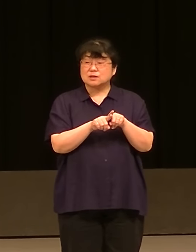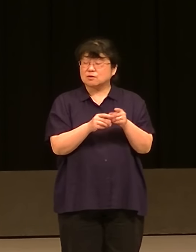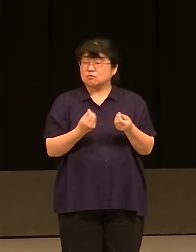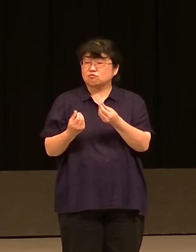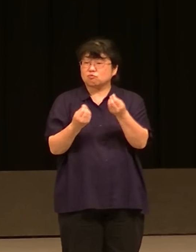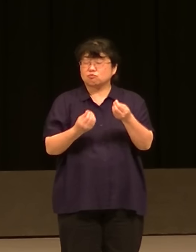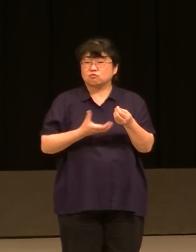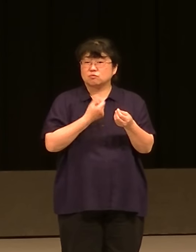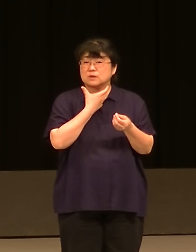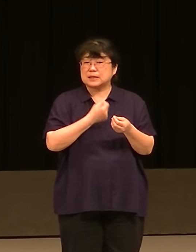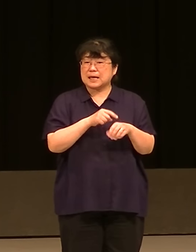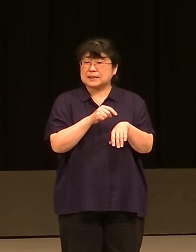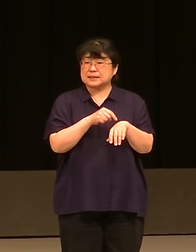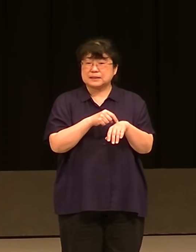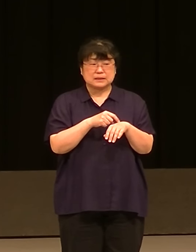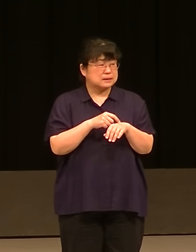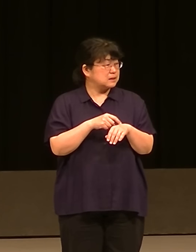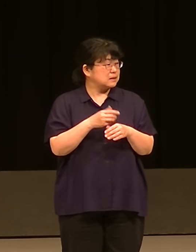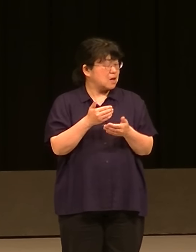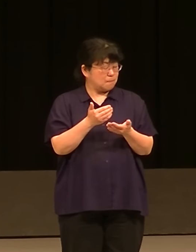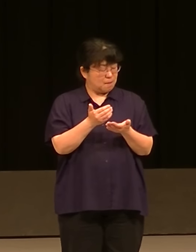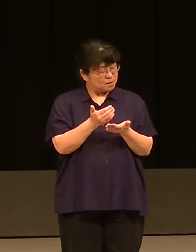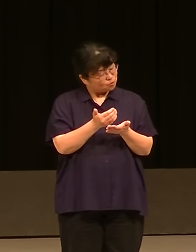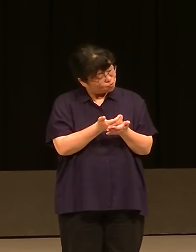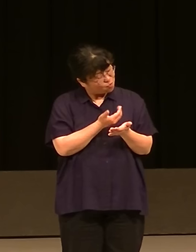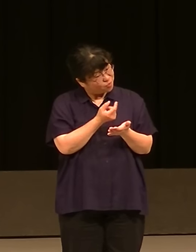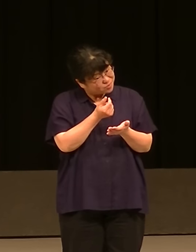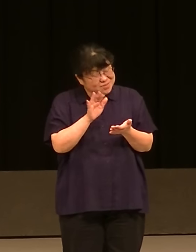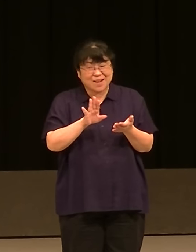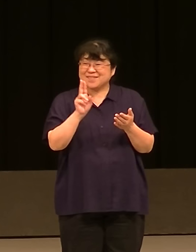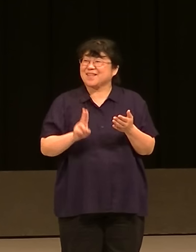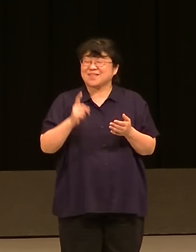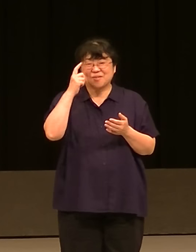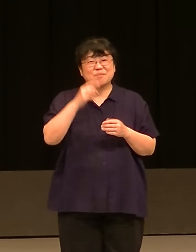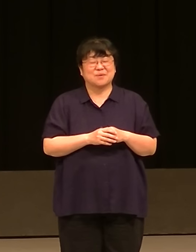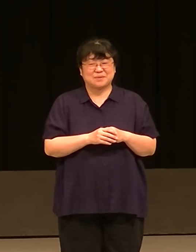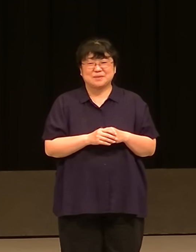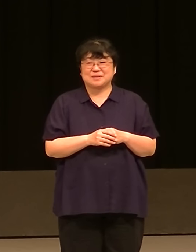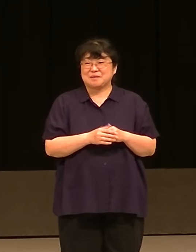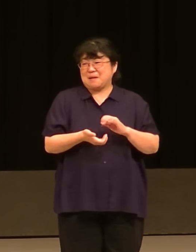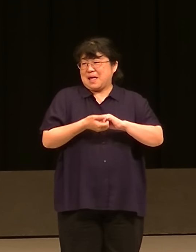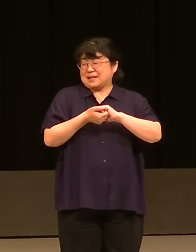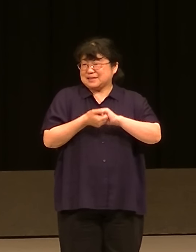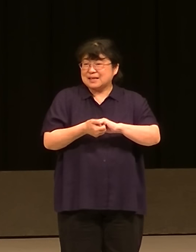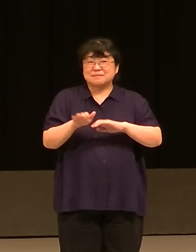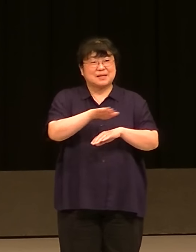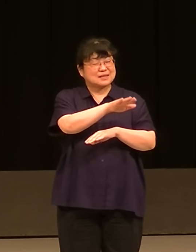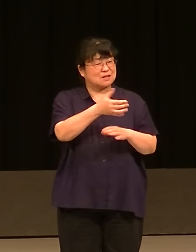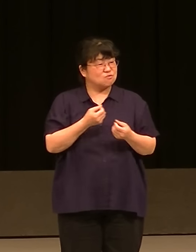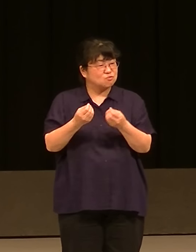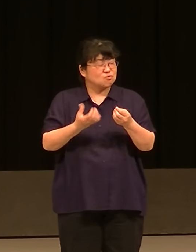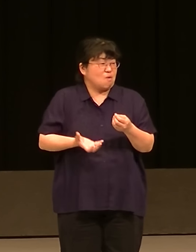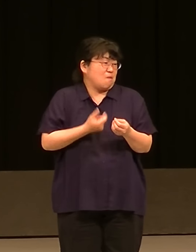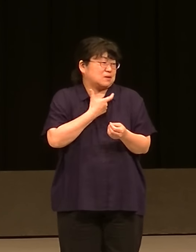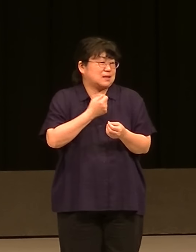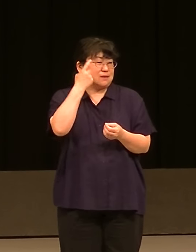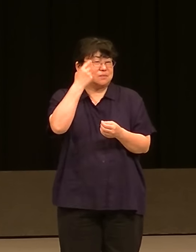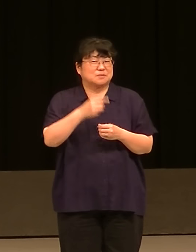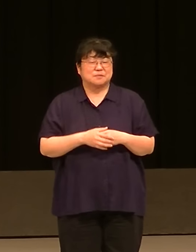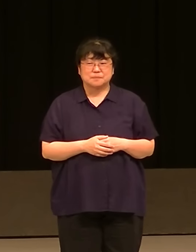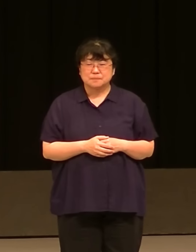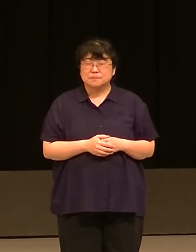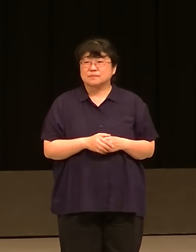ただく時間が、となんかありそうな感じなので、まあ、ちょっとぜひこれも共有させていただきたいと思います